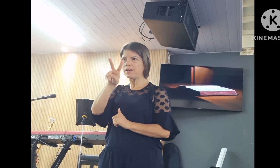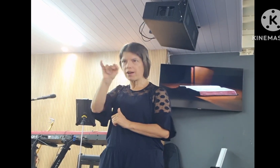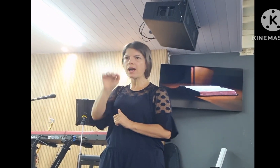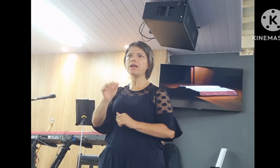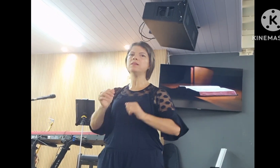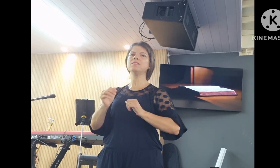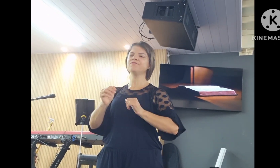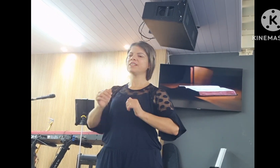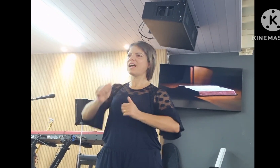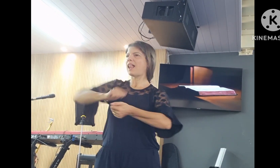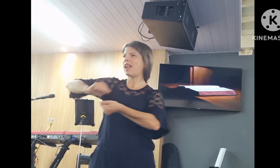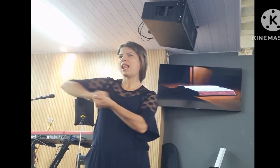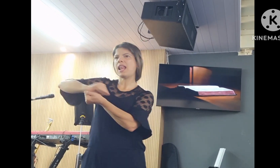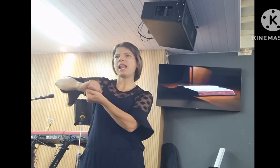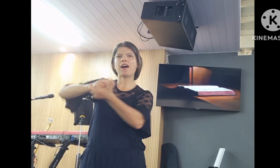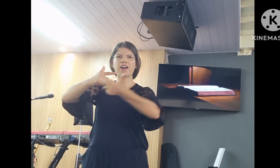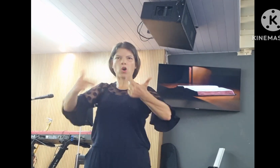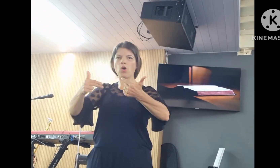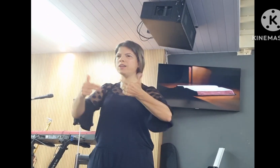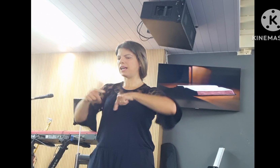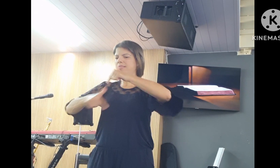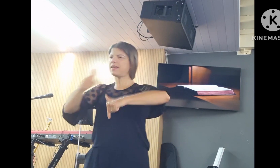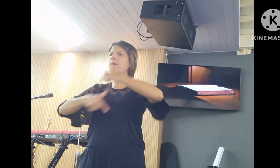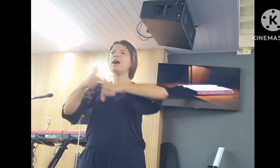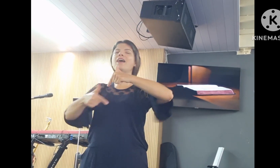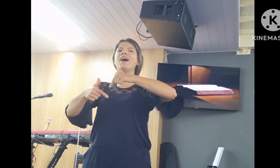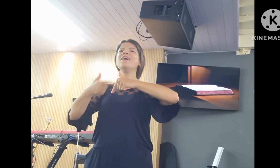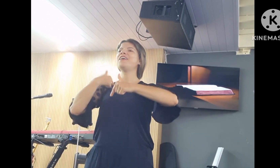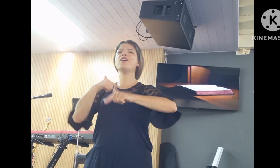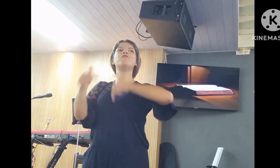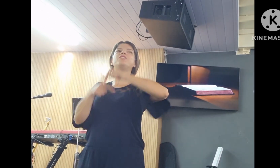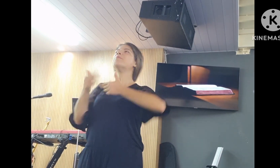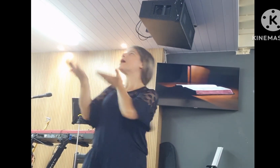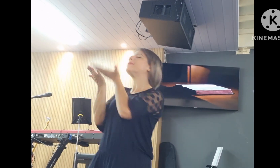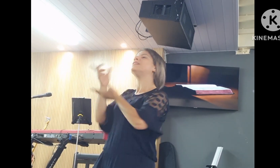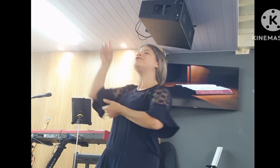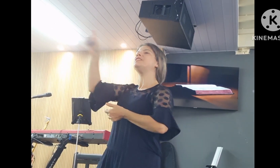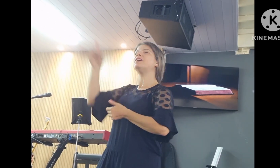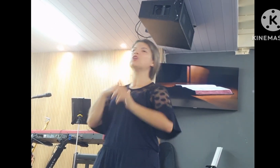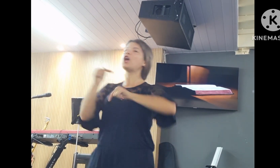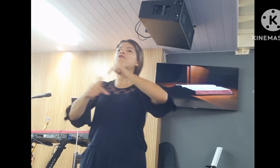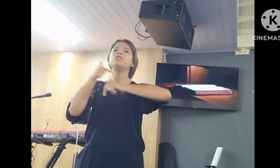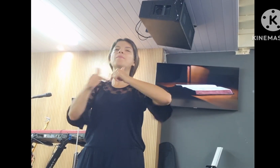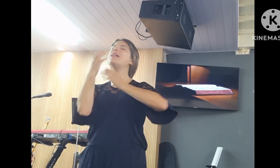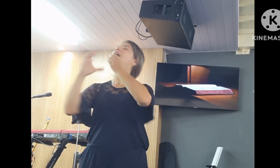Eu vou cantar, eu canto para Ele. Eu vou trabalhar no meu serviço secular, eu trabalho para honrar o nome